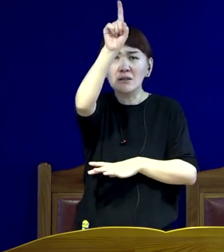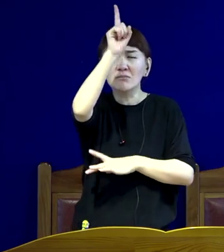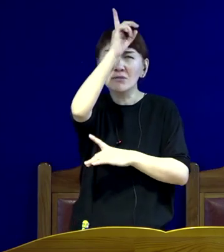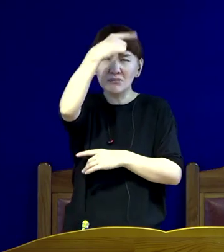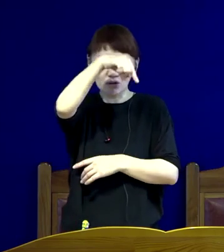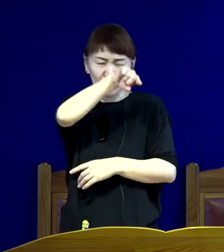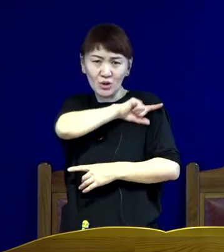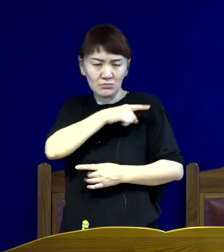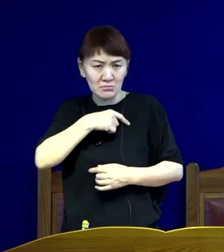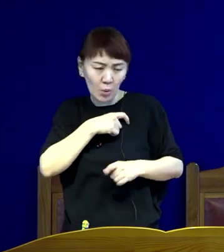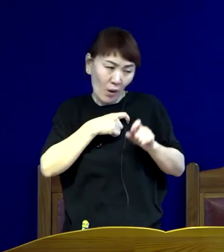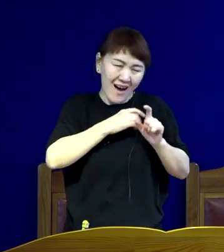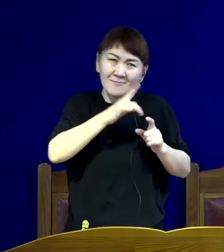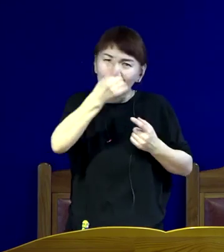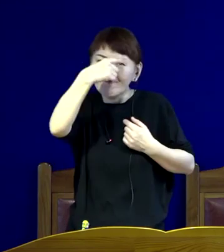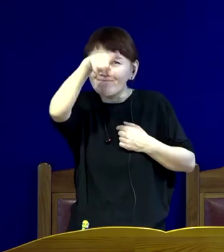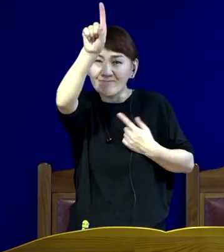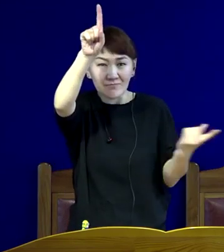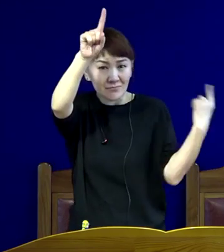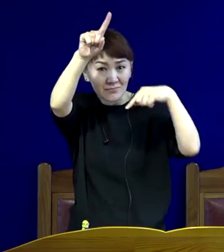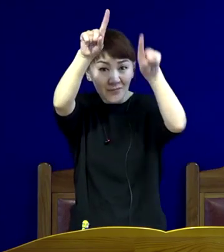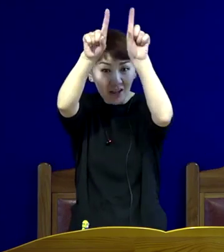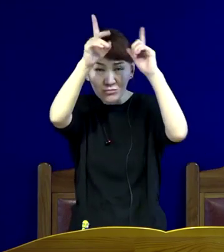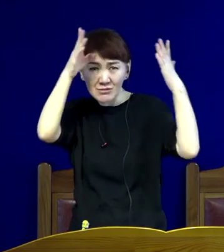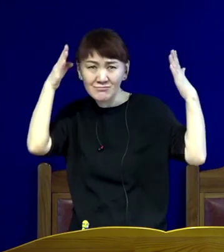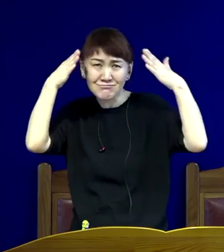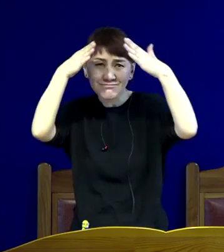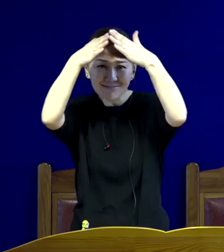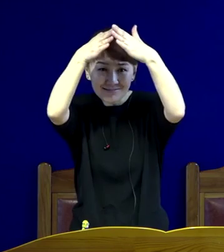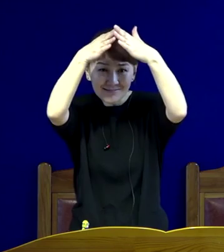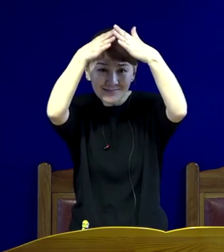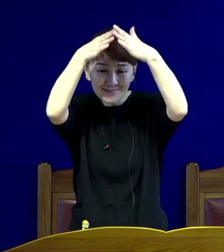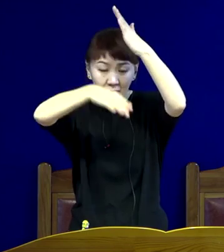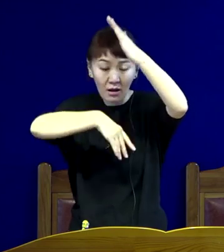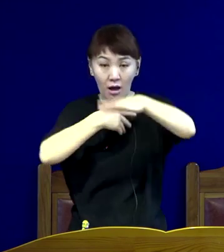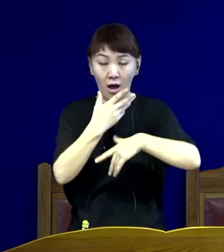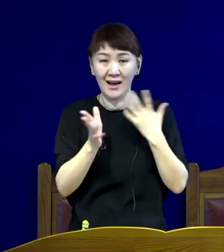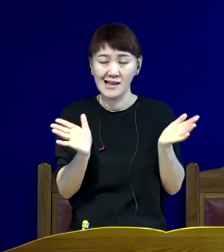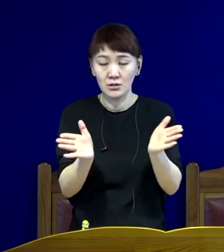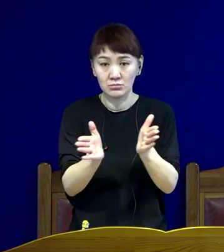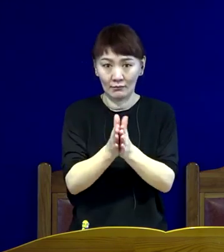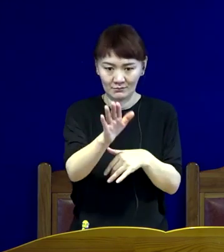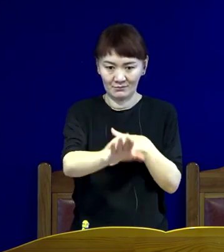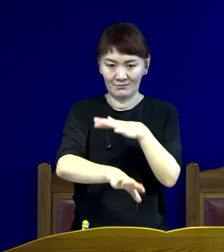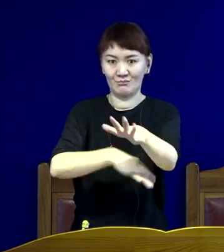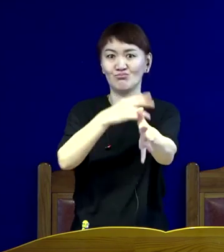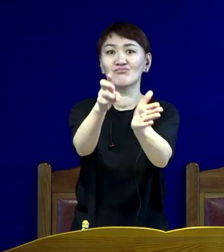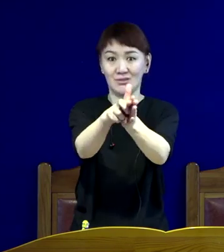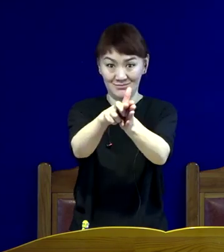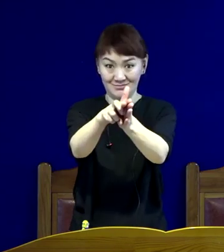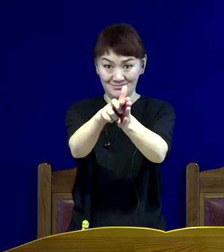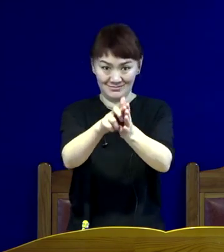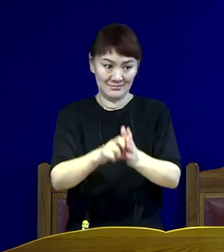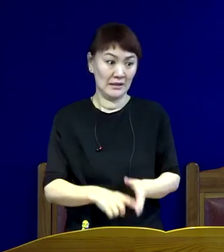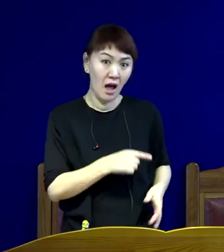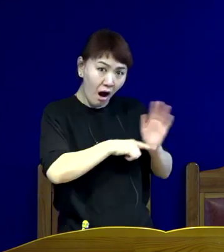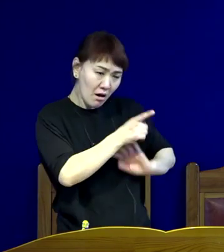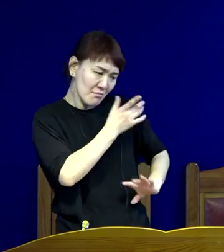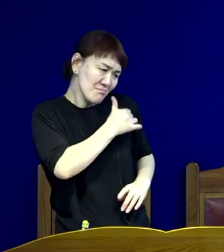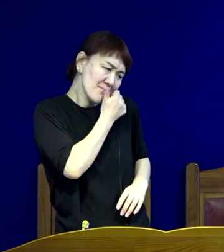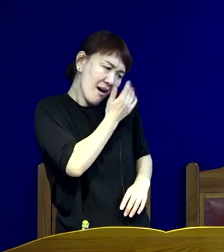болох ёстой үйл явдал байдлыг бурхан нэгдүгээрт байхгүй байхаар уг нь би биенээ хайрлаад хурмаа хийсэн боловч дайсан болох